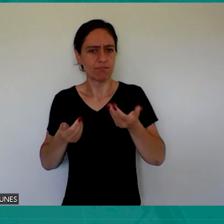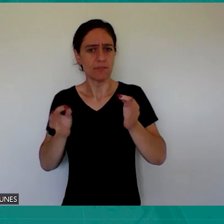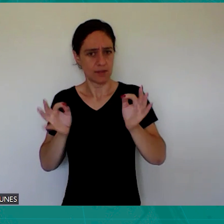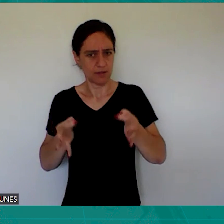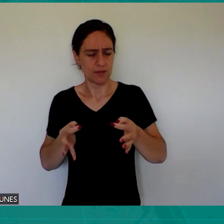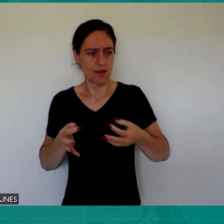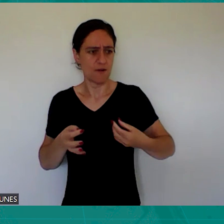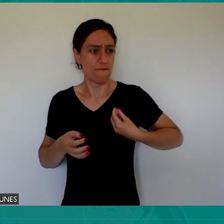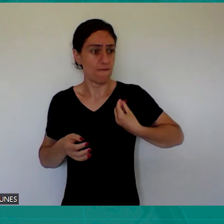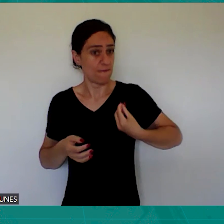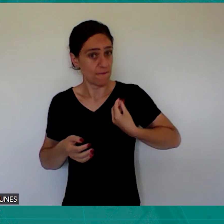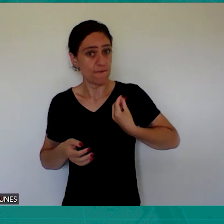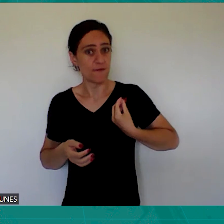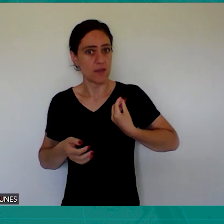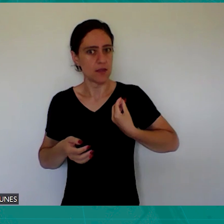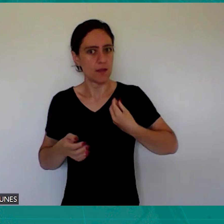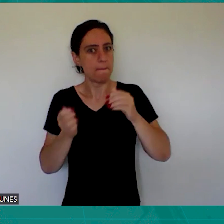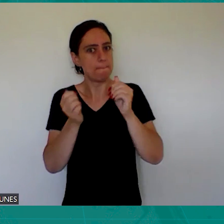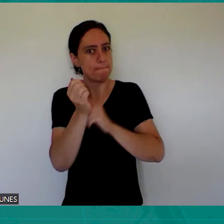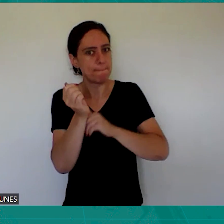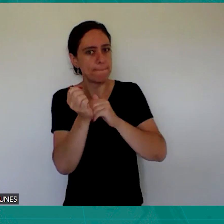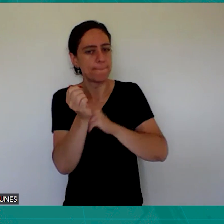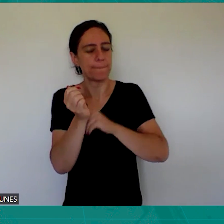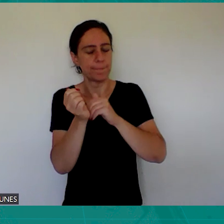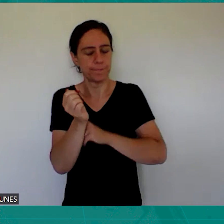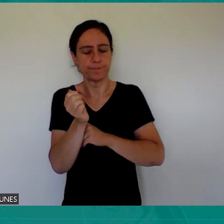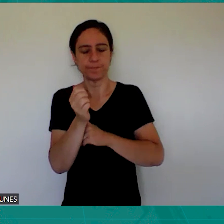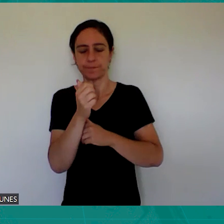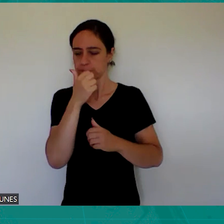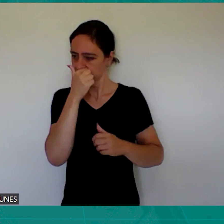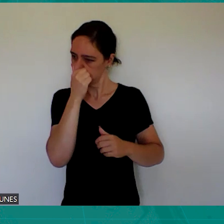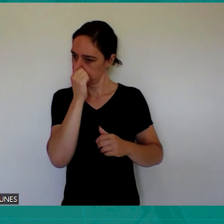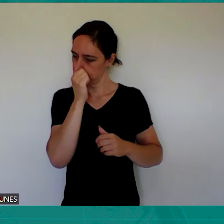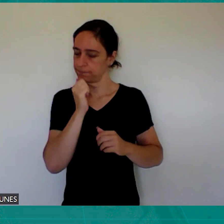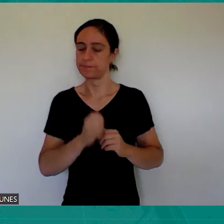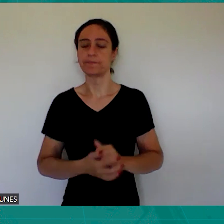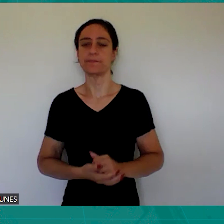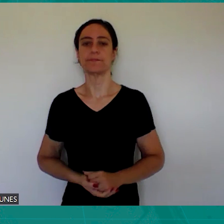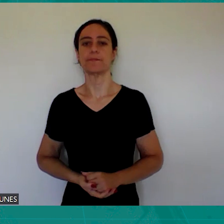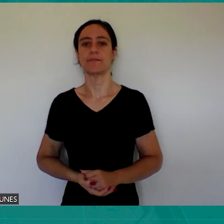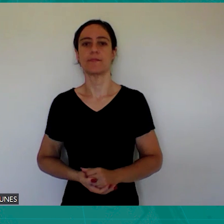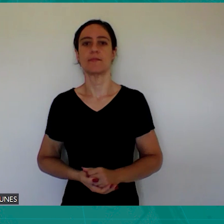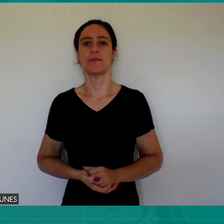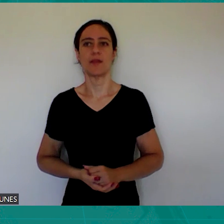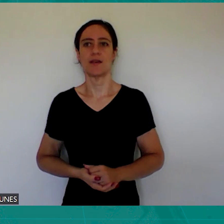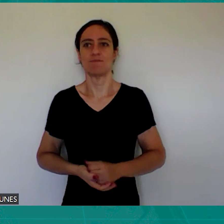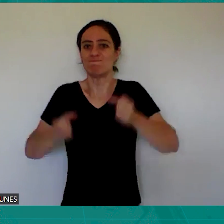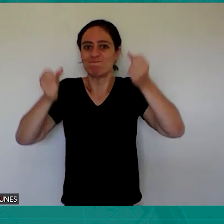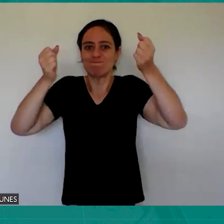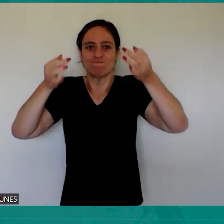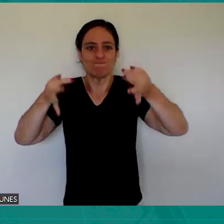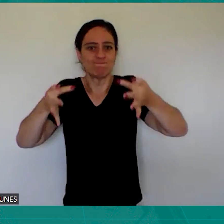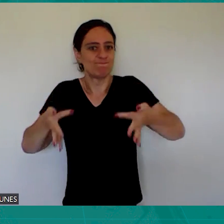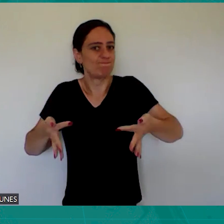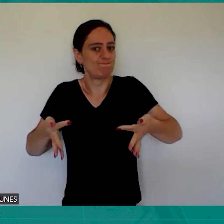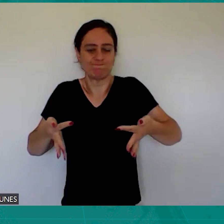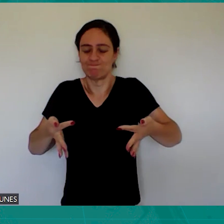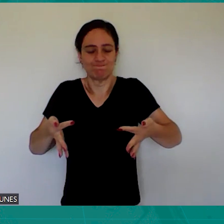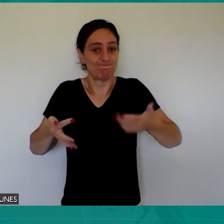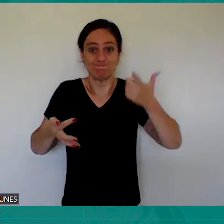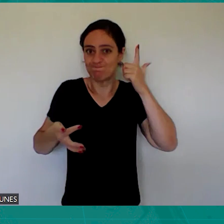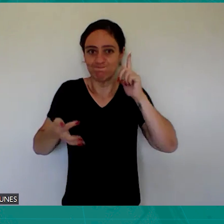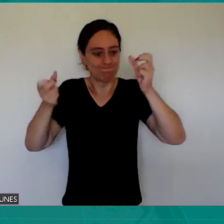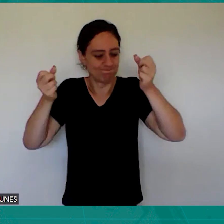Ela é misteriosa, ela é uma coisa indescritível, inexplicável.